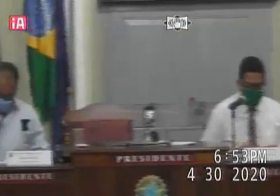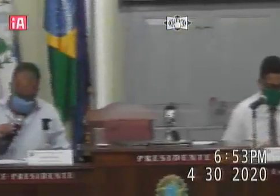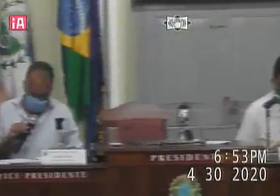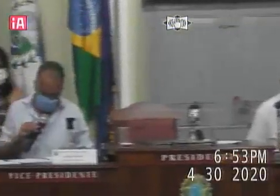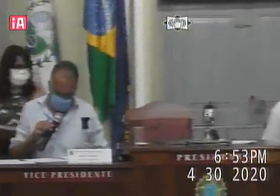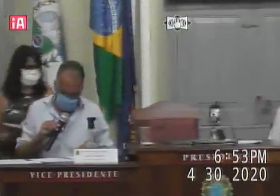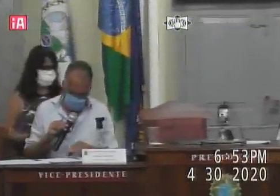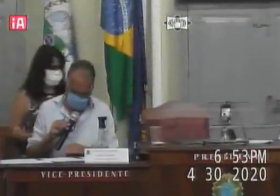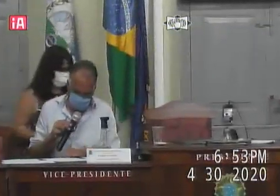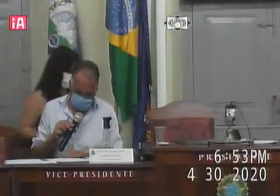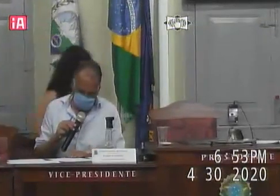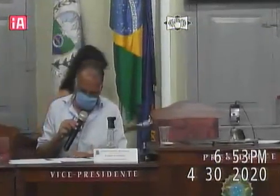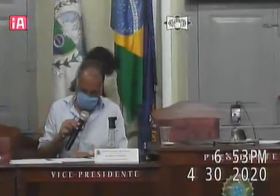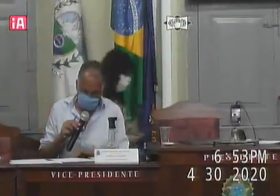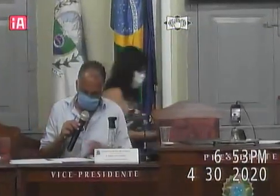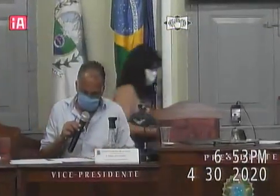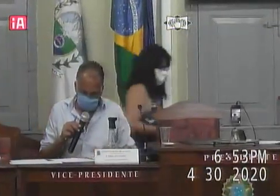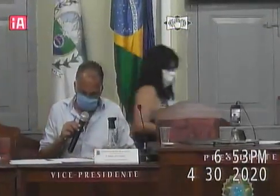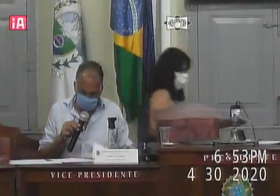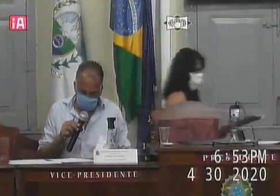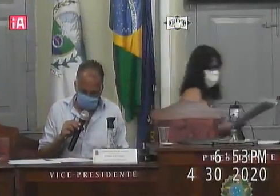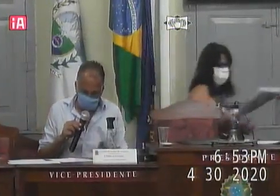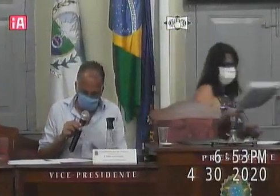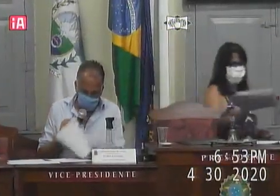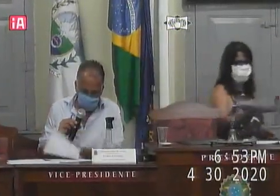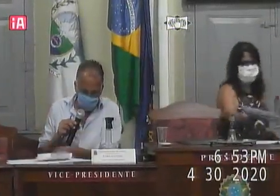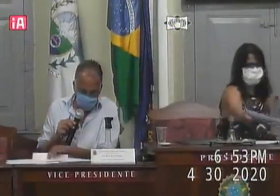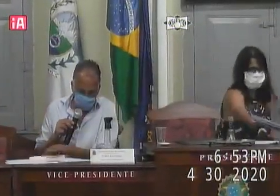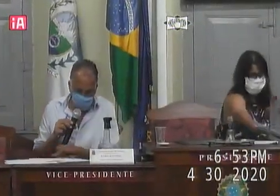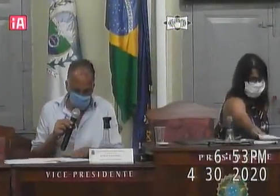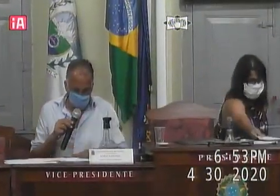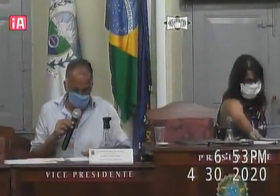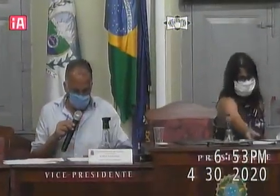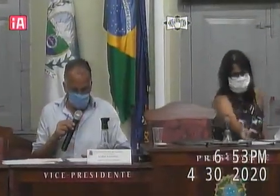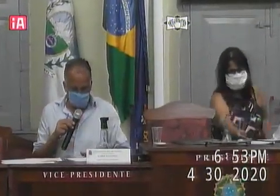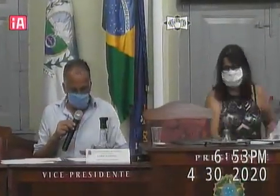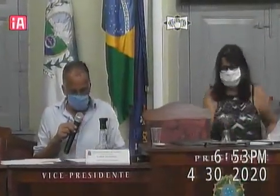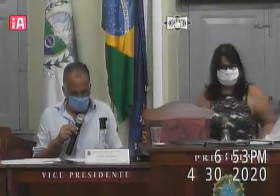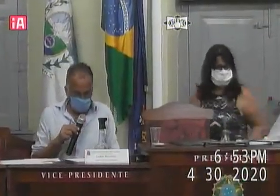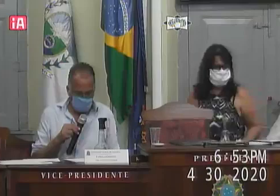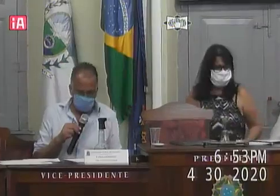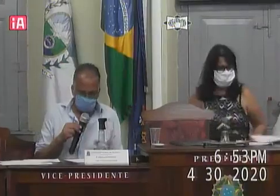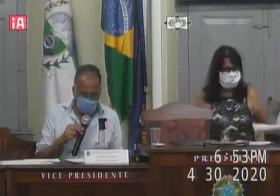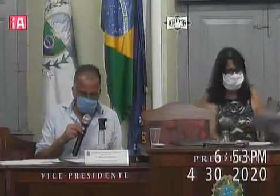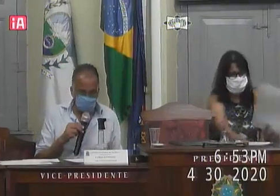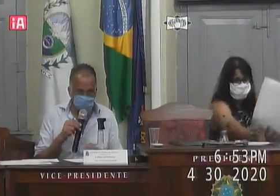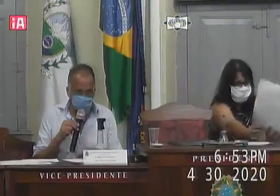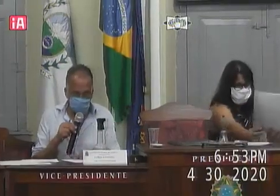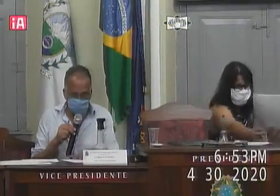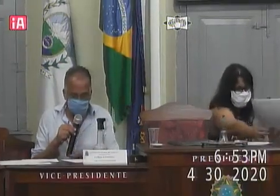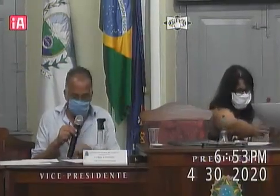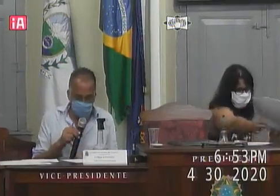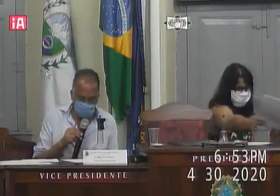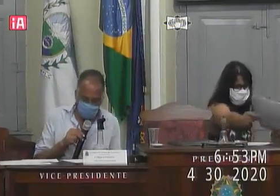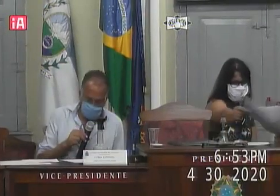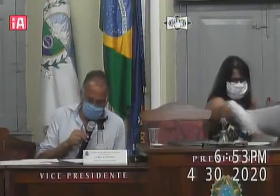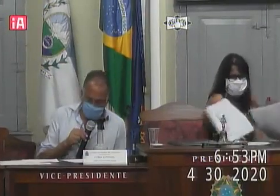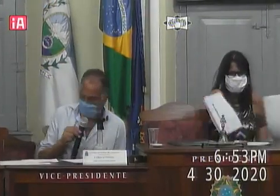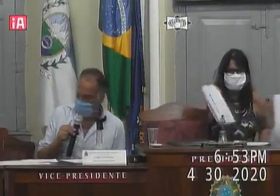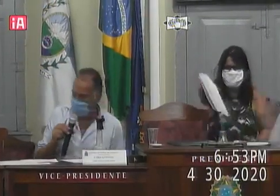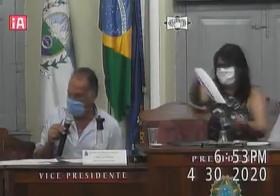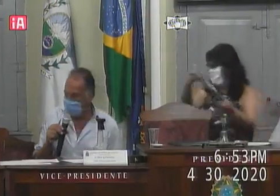Vamos às cópias do ofício serão encaminhadas aos respectivos vereadores e aos vereadores que